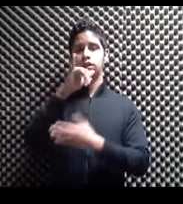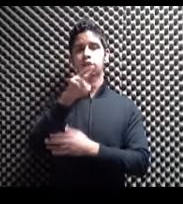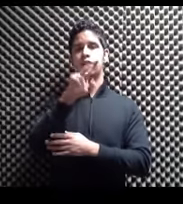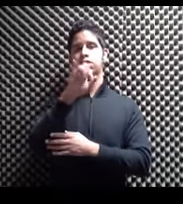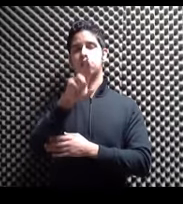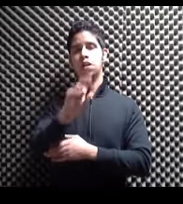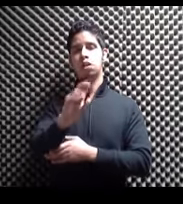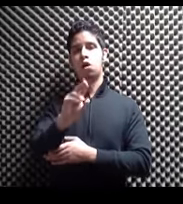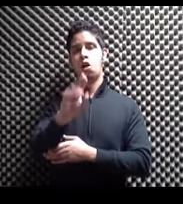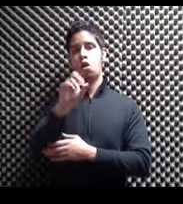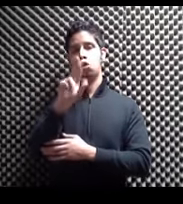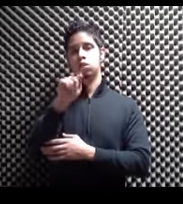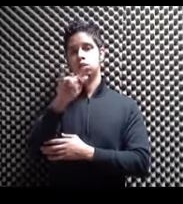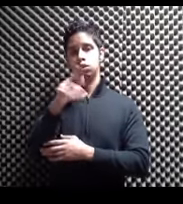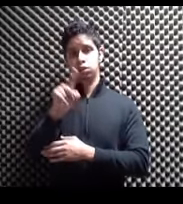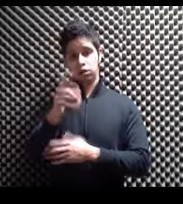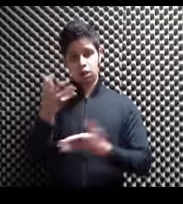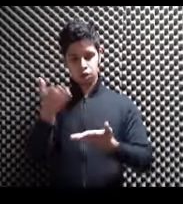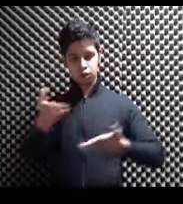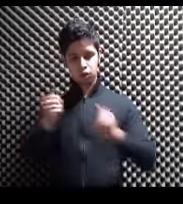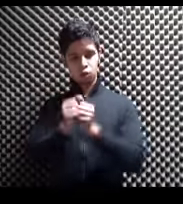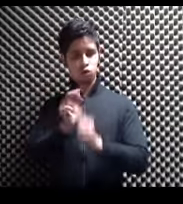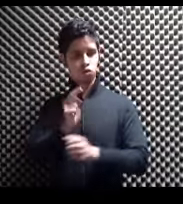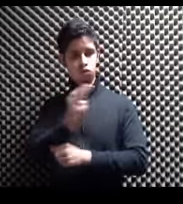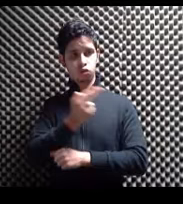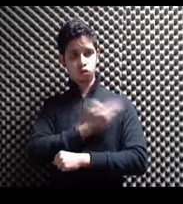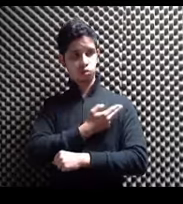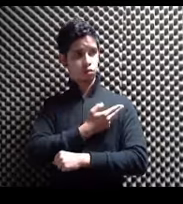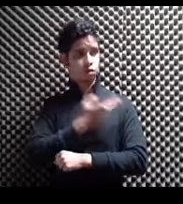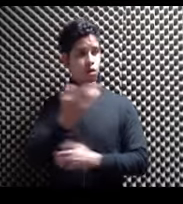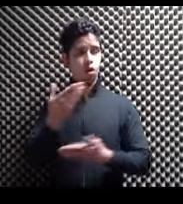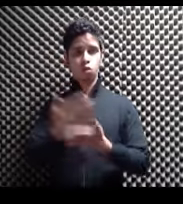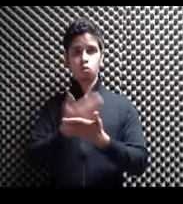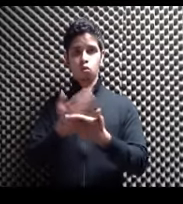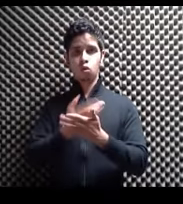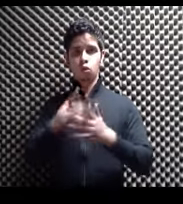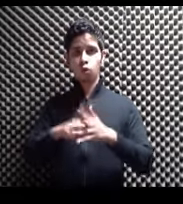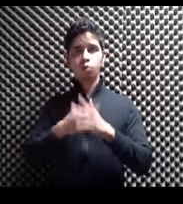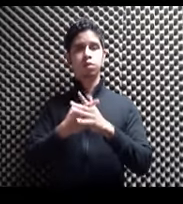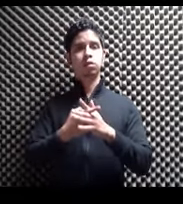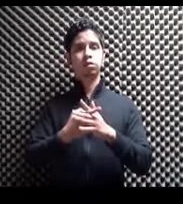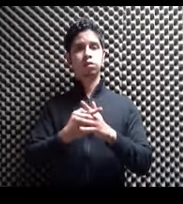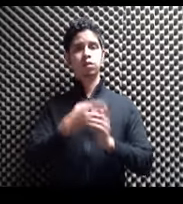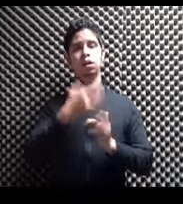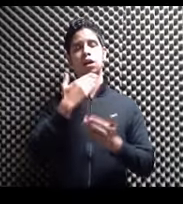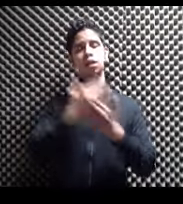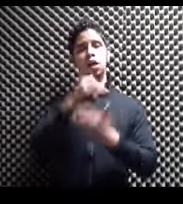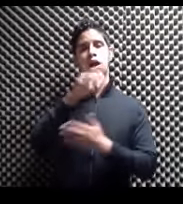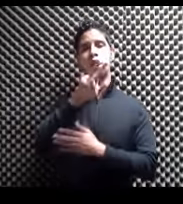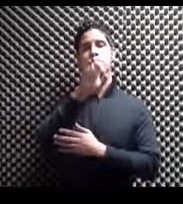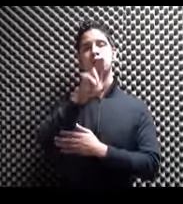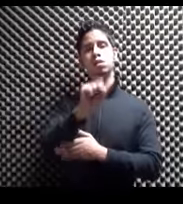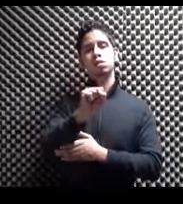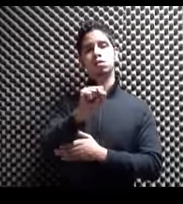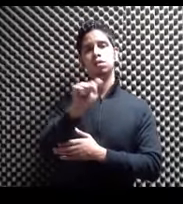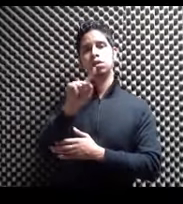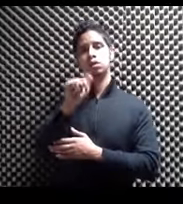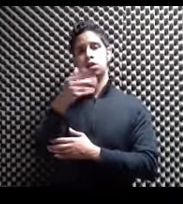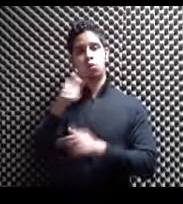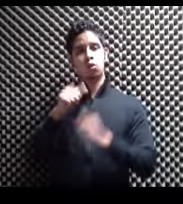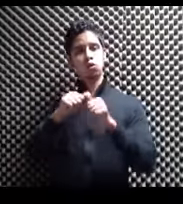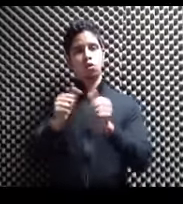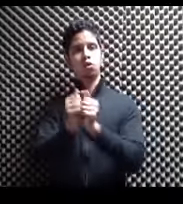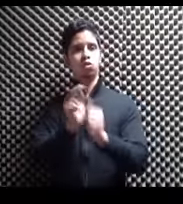con nosotros, que es desde el nuevo comienzo. Gracias, Javier Santiago, por seguir con nosotros. Gracias, José Lo Arroyo,